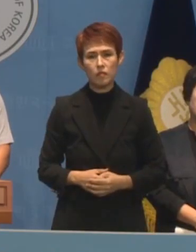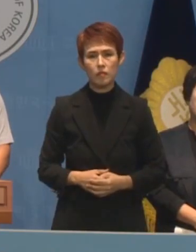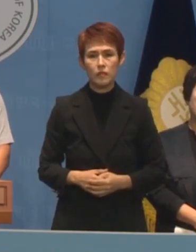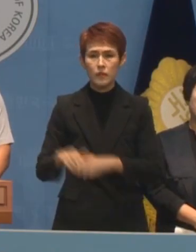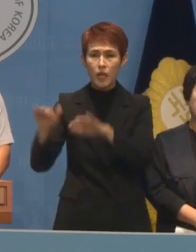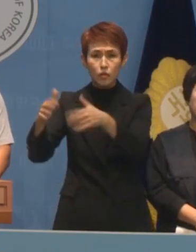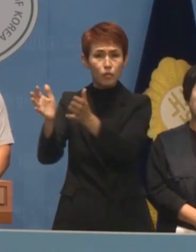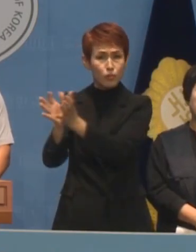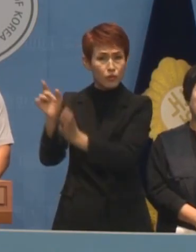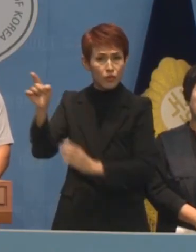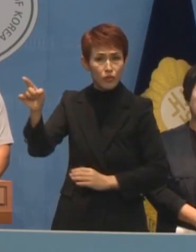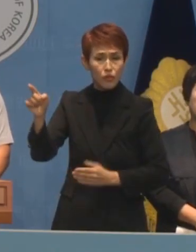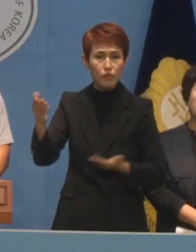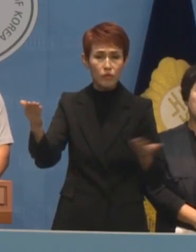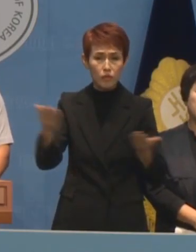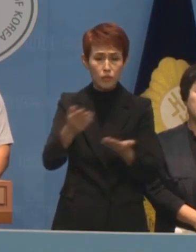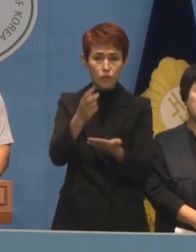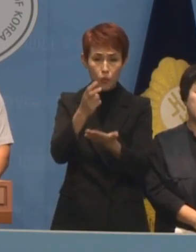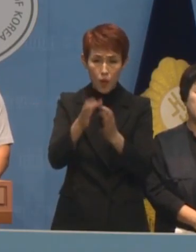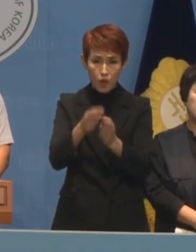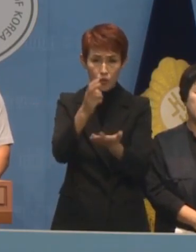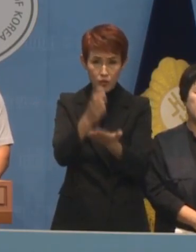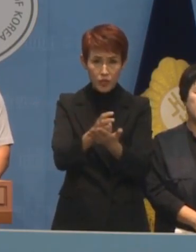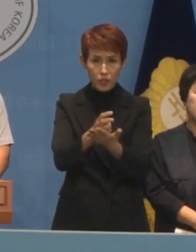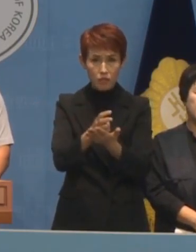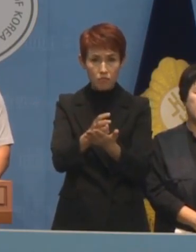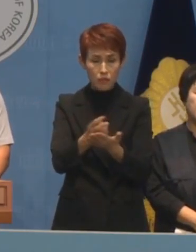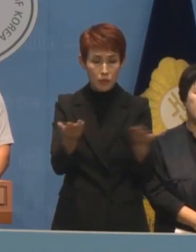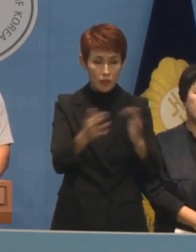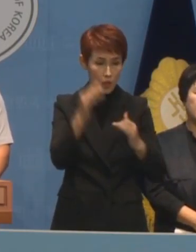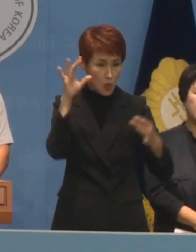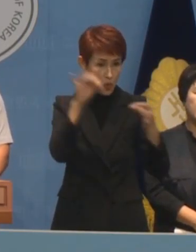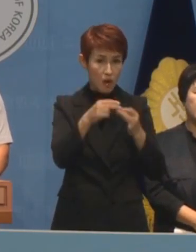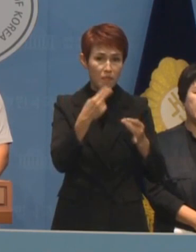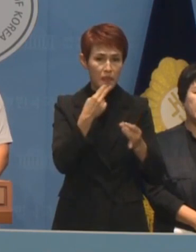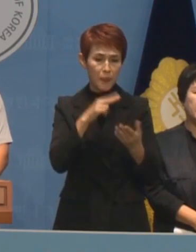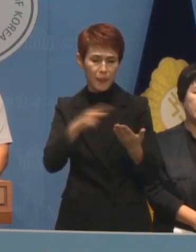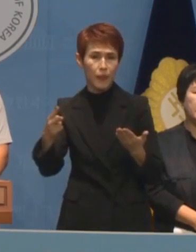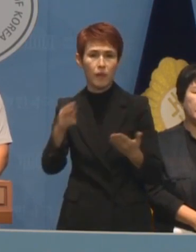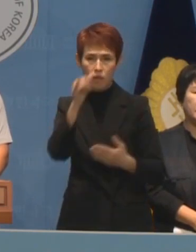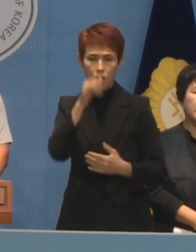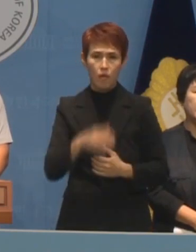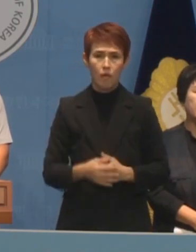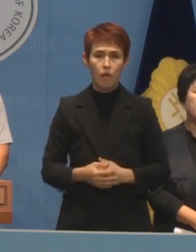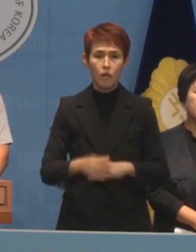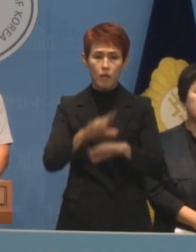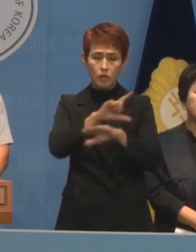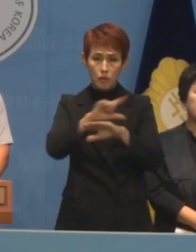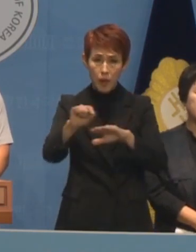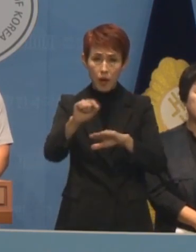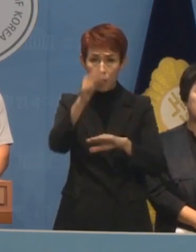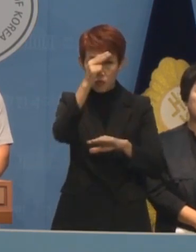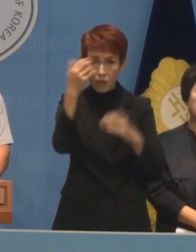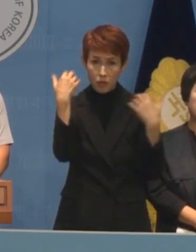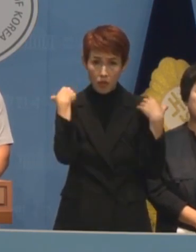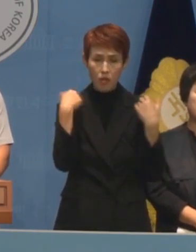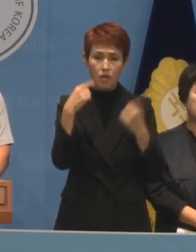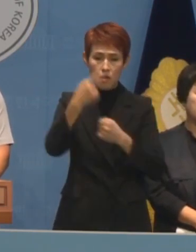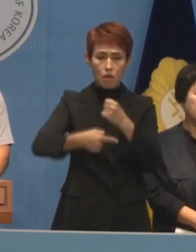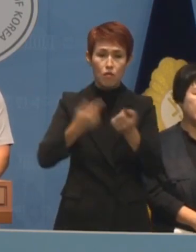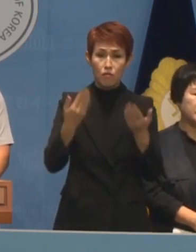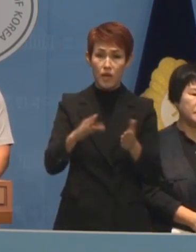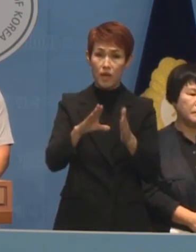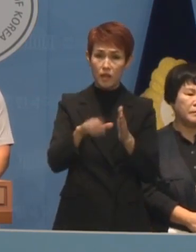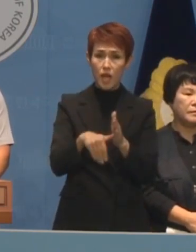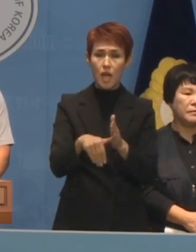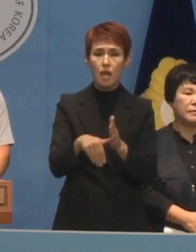해수부는 취업규칙을 근로자 동의 없이 일방적으로 개정합니다. 모 지방청 청원경찰은 그동안 연가를 사용할 때 근무일